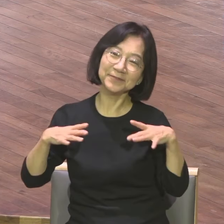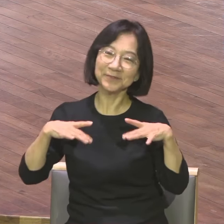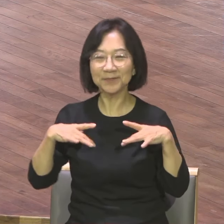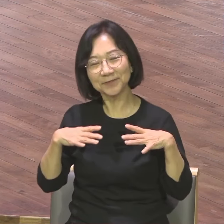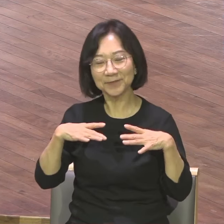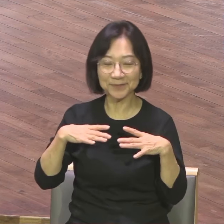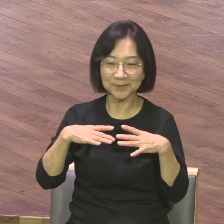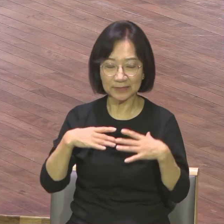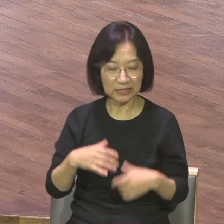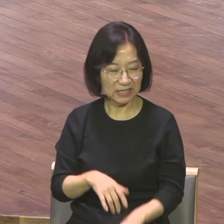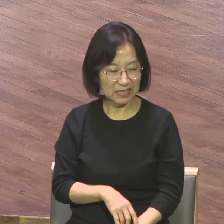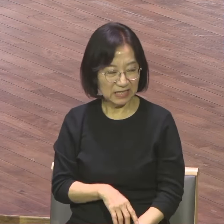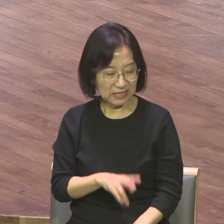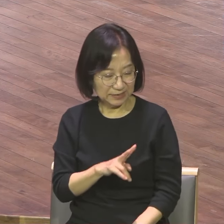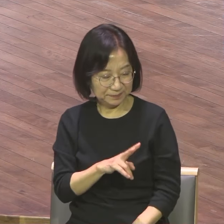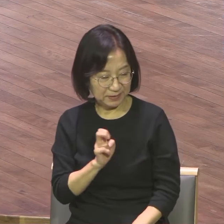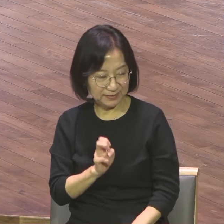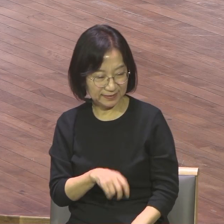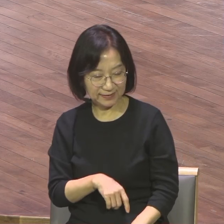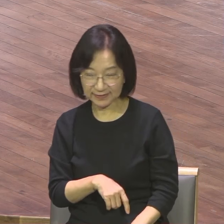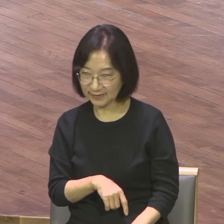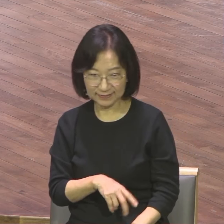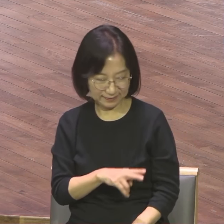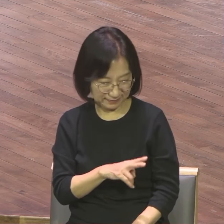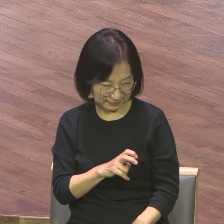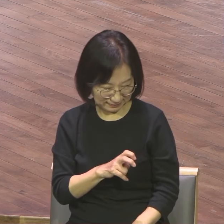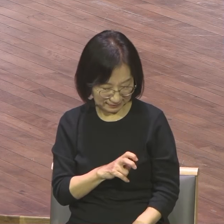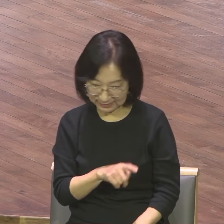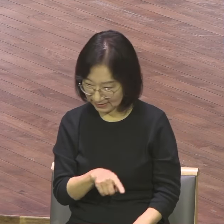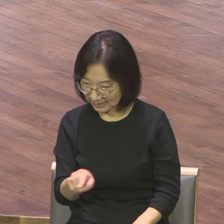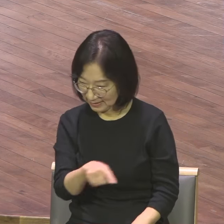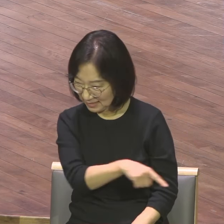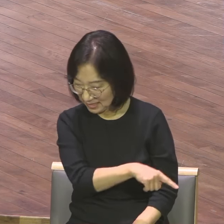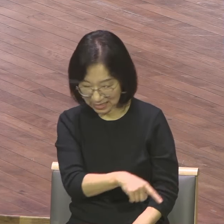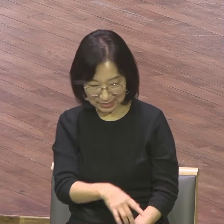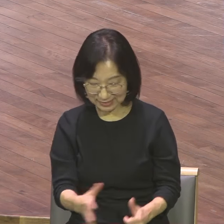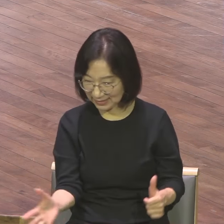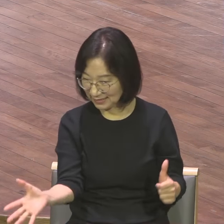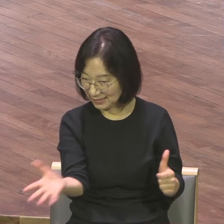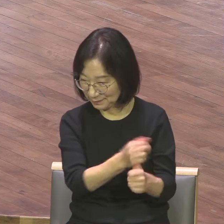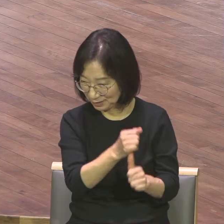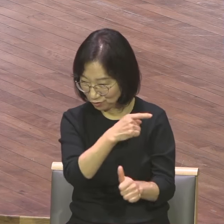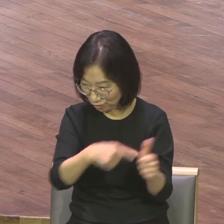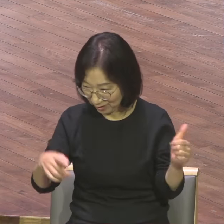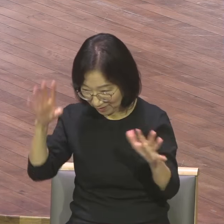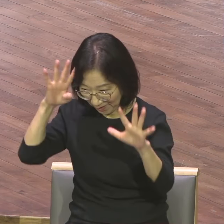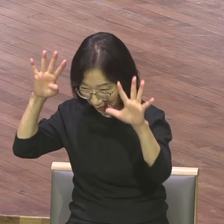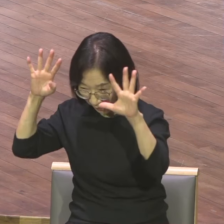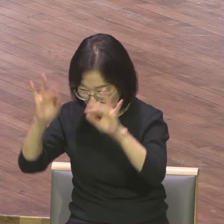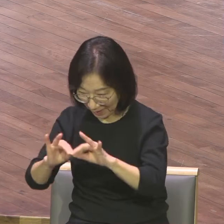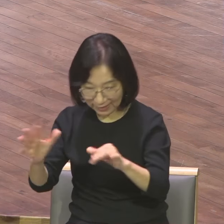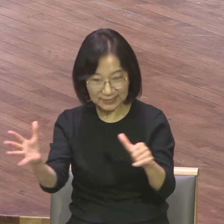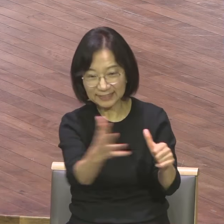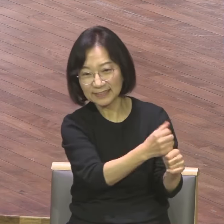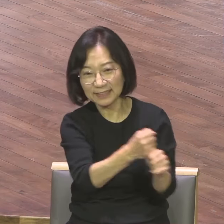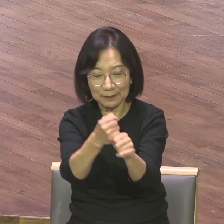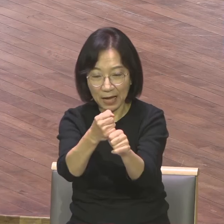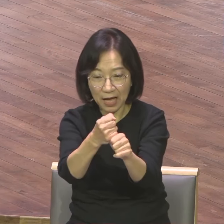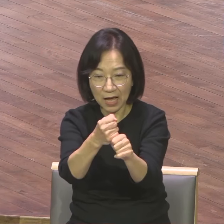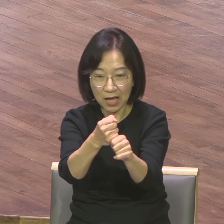그래서 잡아가지고 기회다 죽여버리자 일단 구덩이에 던집니다. 구덩이에 던져 있었는데